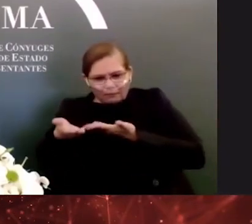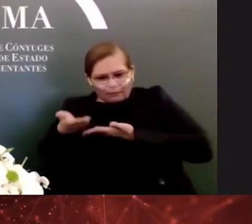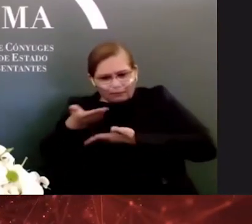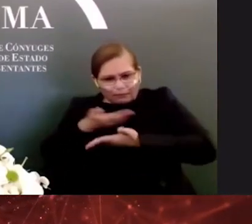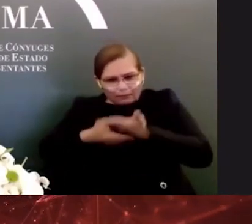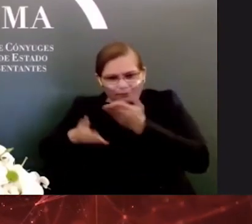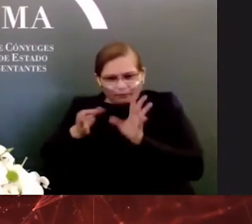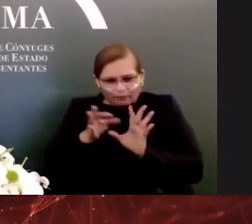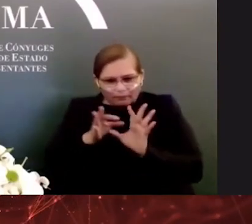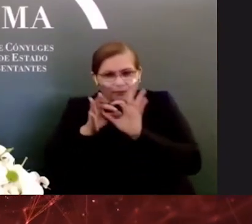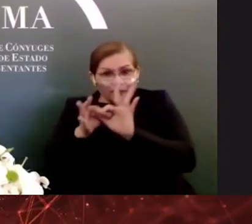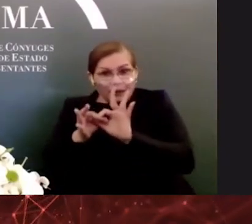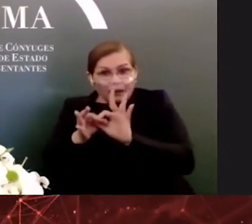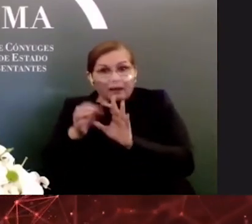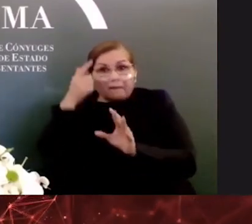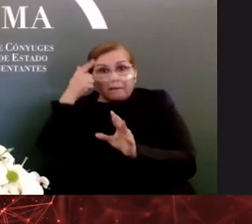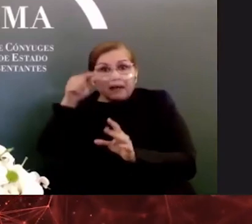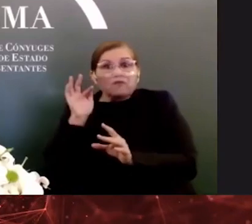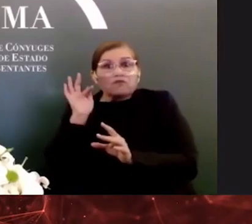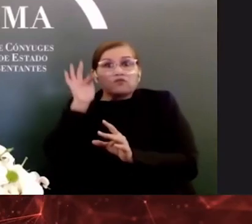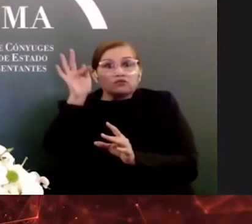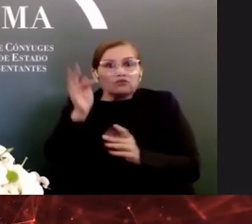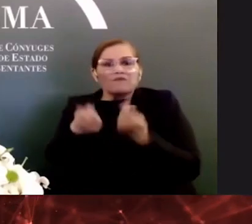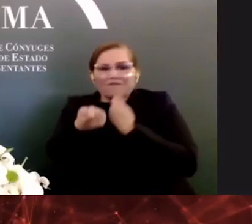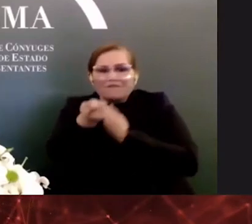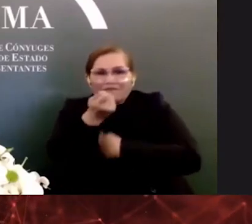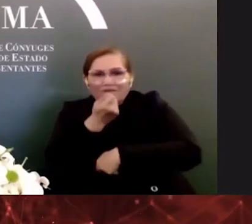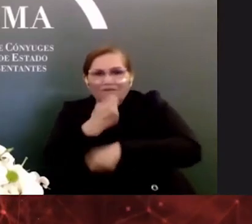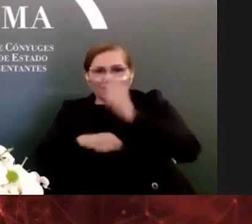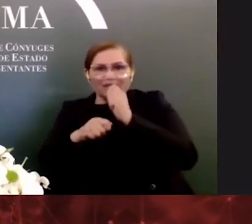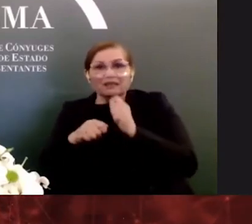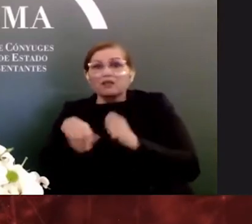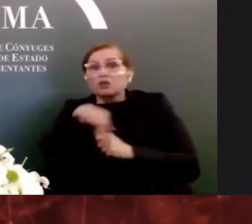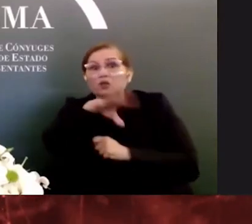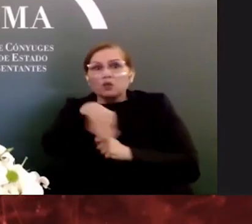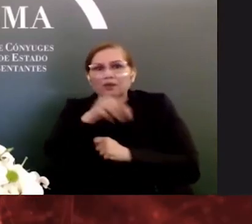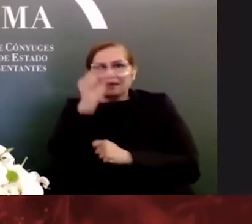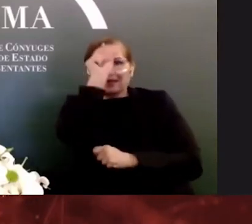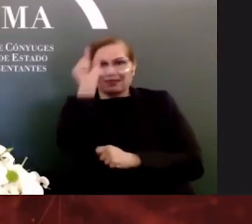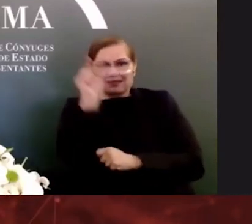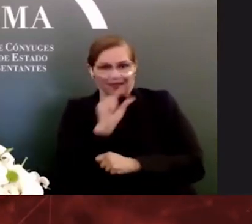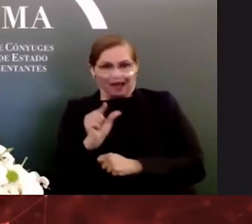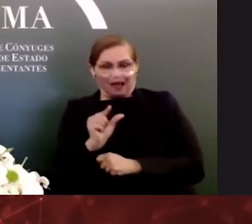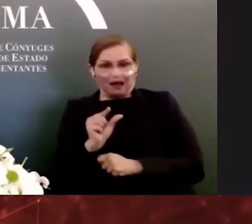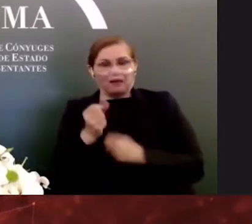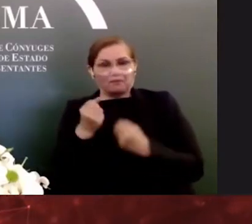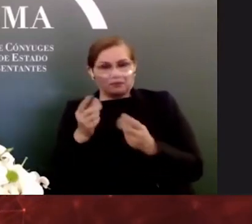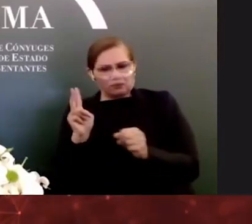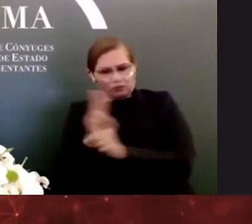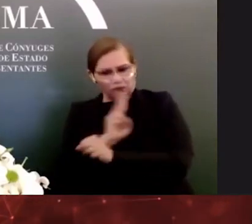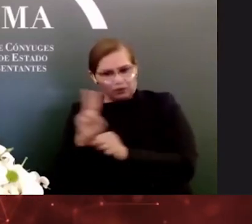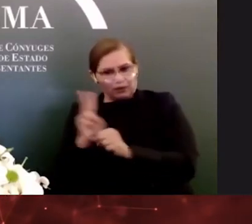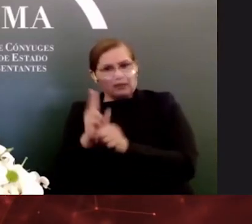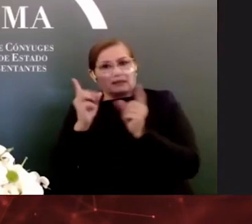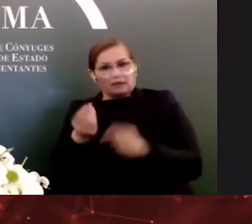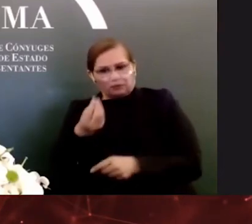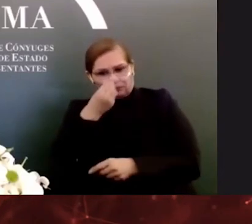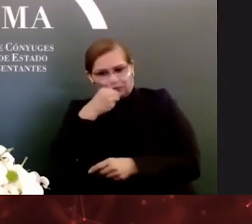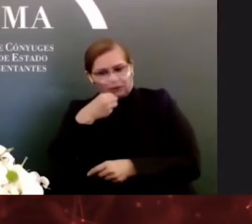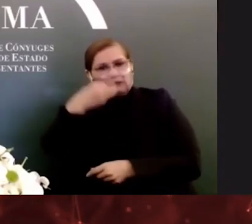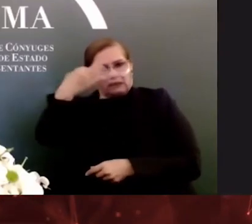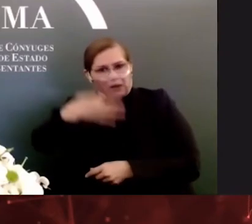producción con miras al mercado textil italiano. Para promover la seguridad alimentaria